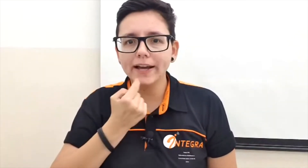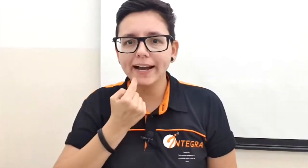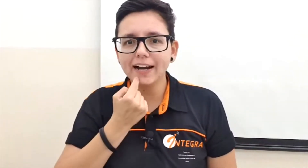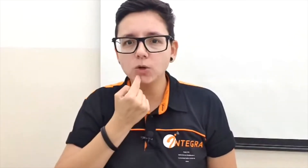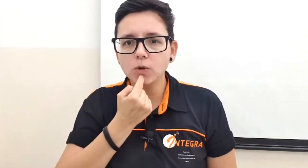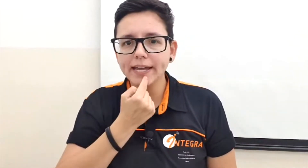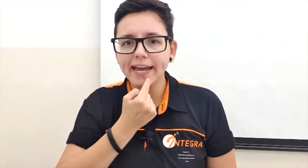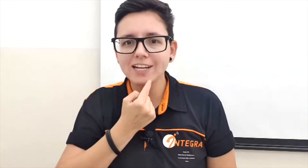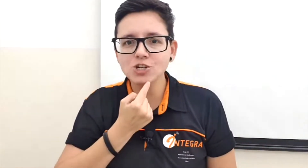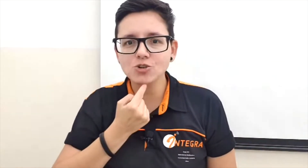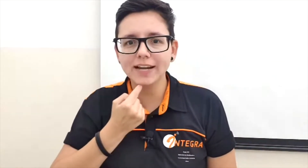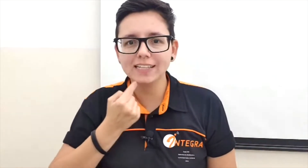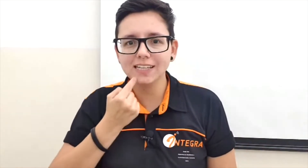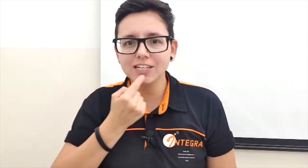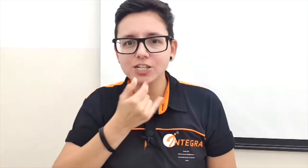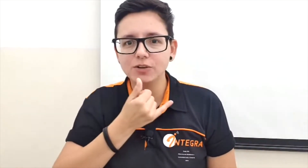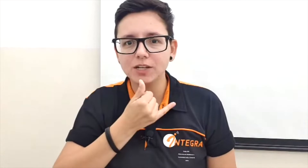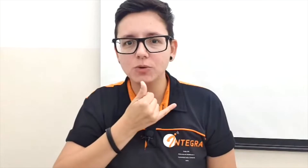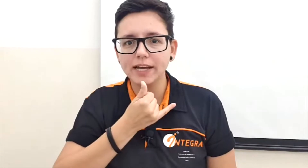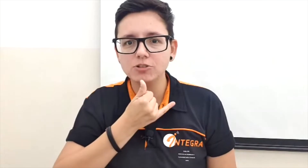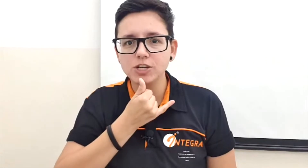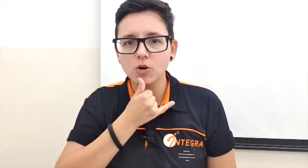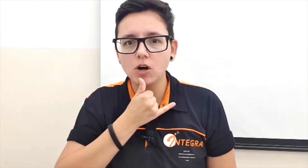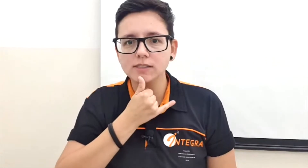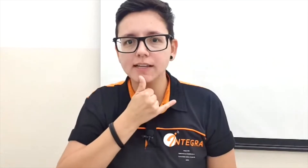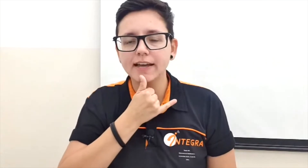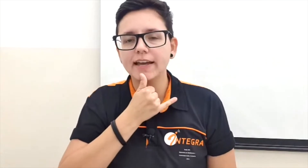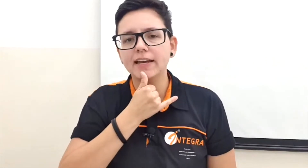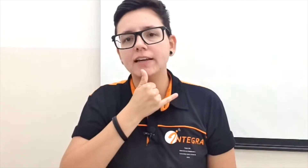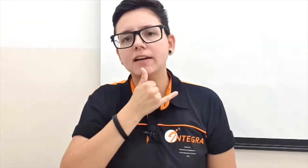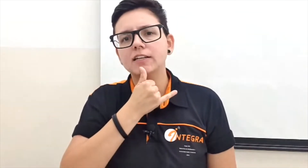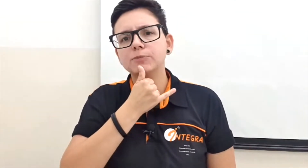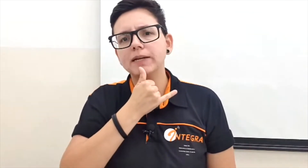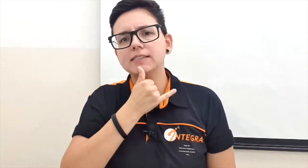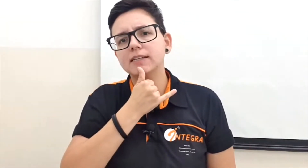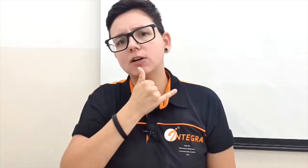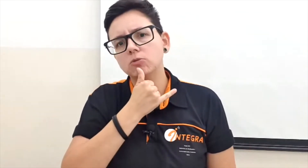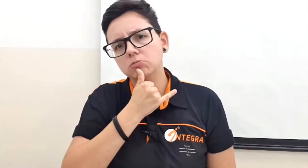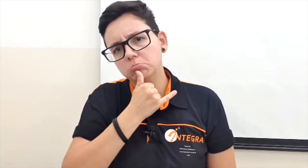polegar no queixo, nessa região aqui do queixo, encosta ele, expressão,